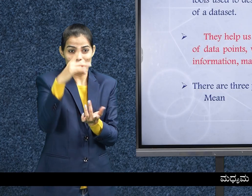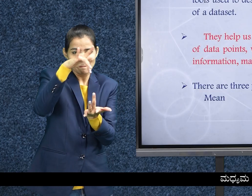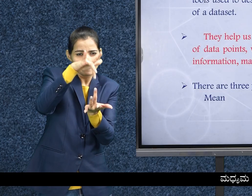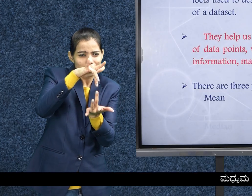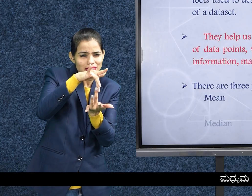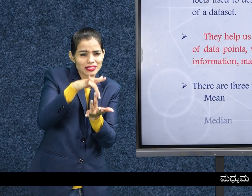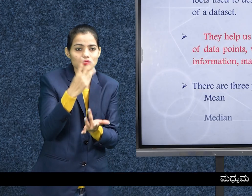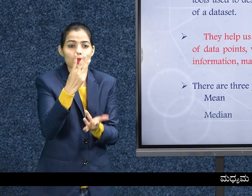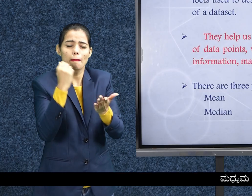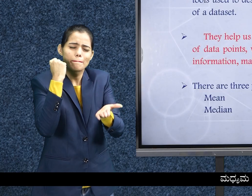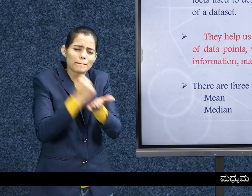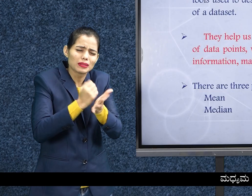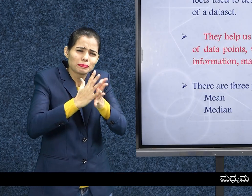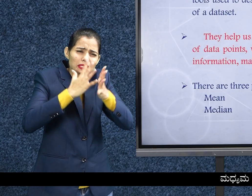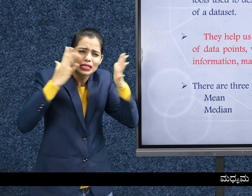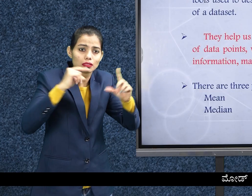ಮಧ್ಯಮ,